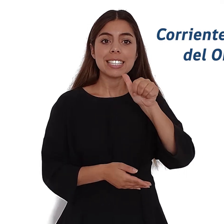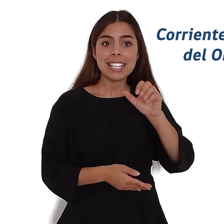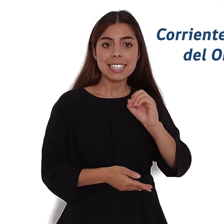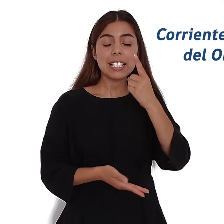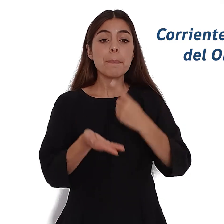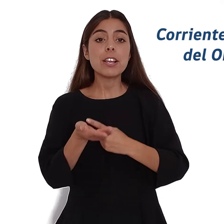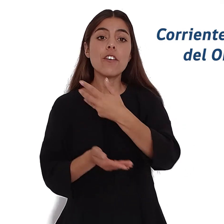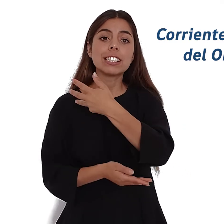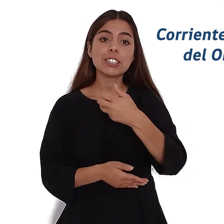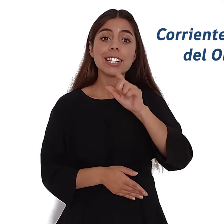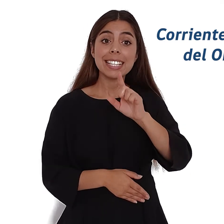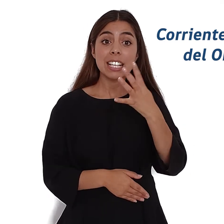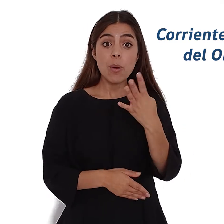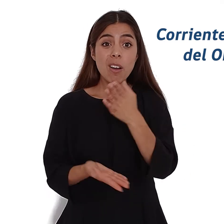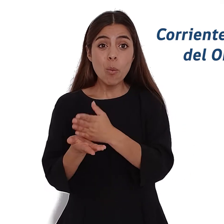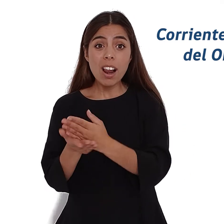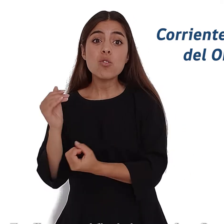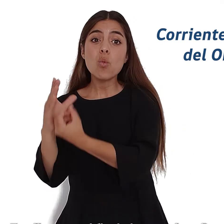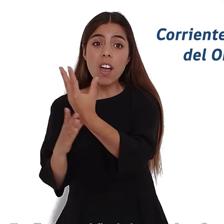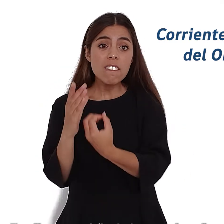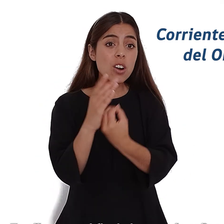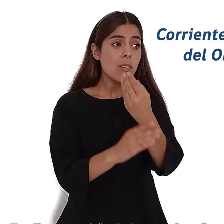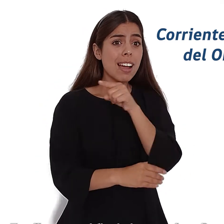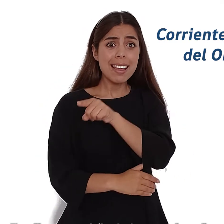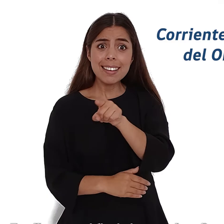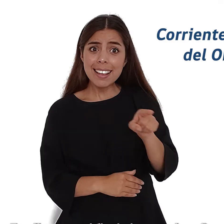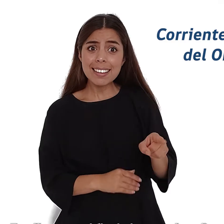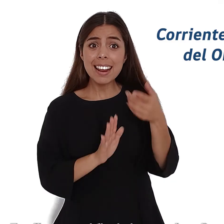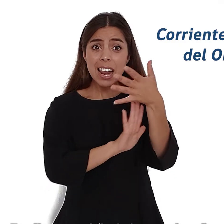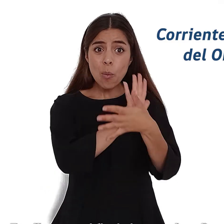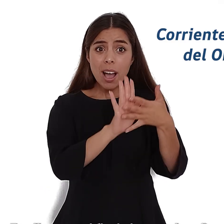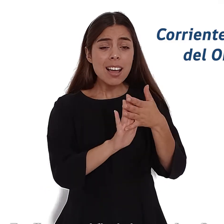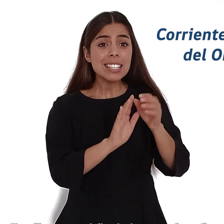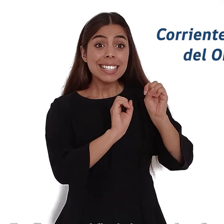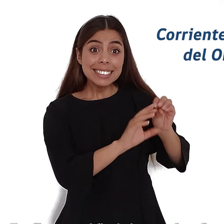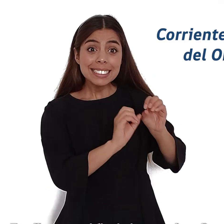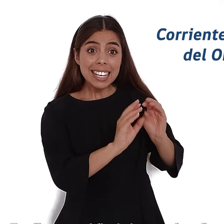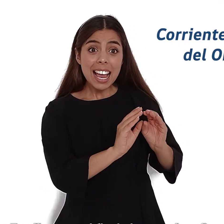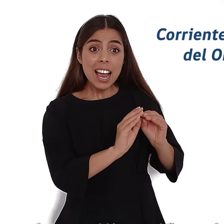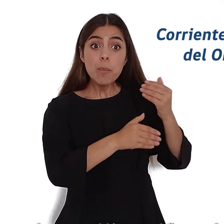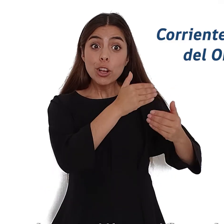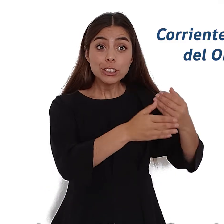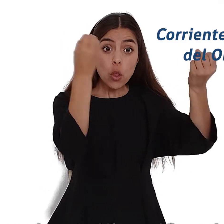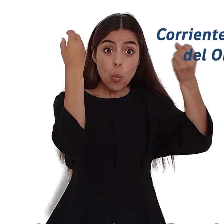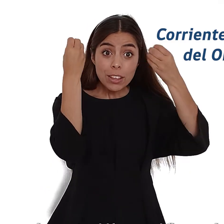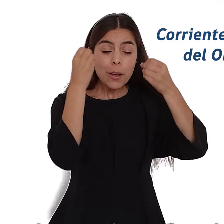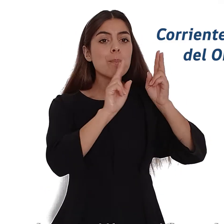1960 y 1974. En ellas se prohíbe la lengua de señas como parte del proceso educativo y en algunas también se prohíbe para